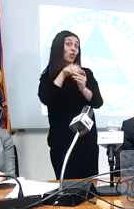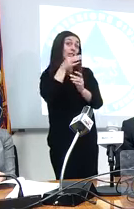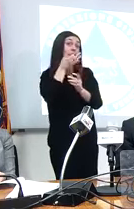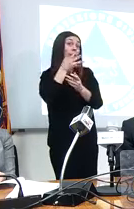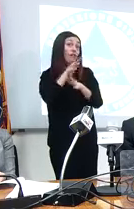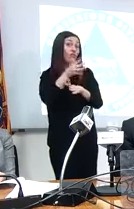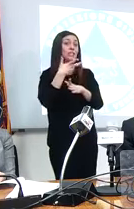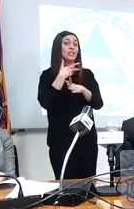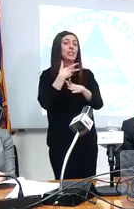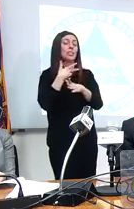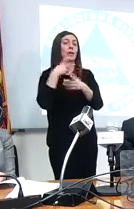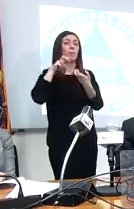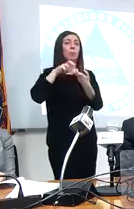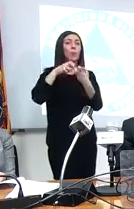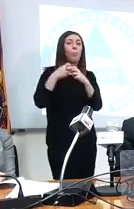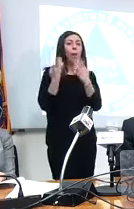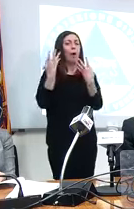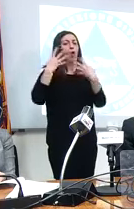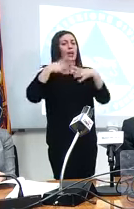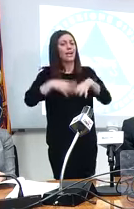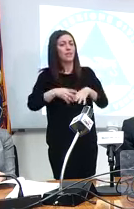c'è nessuna polemica.